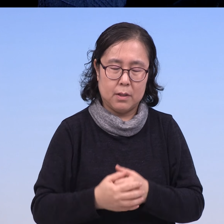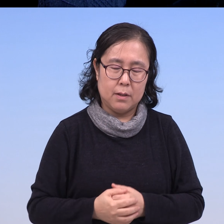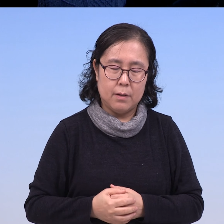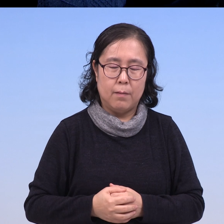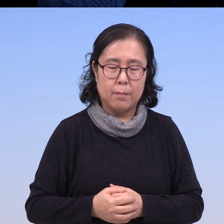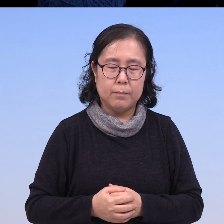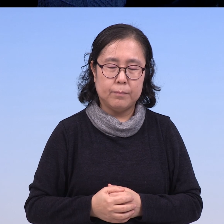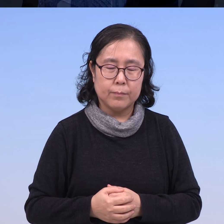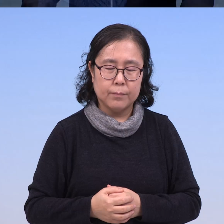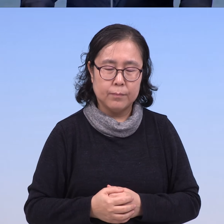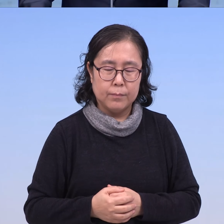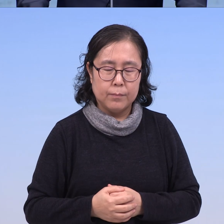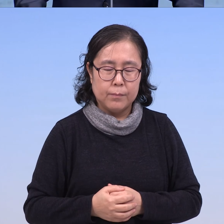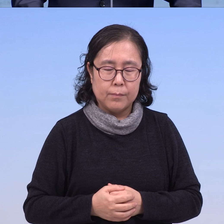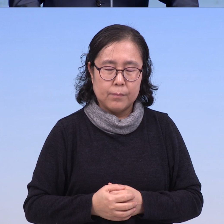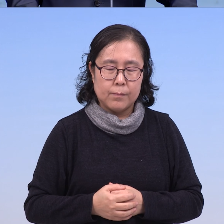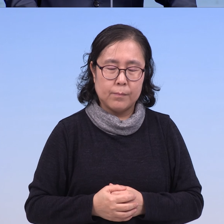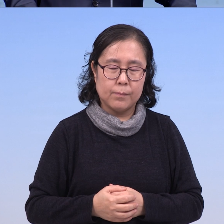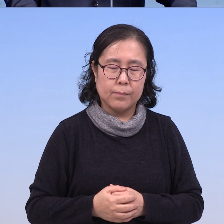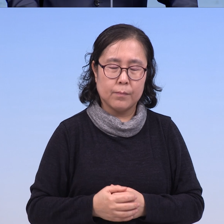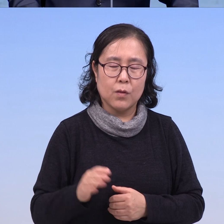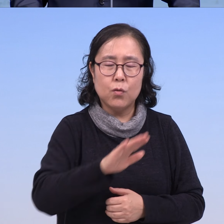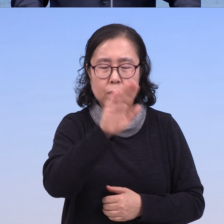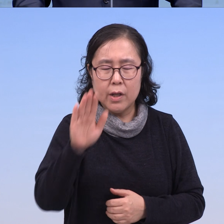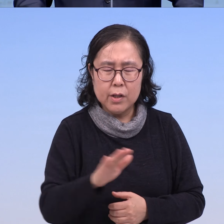살아계신 하나님 아버지,